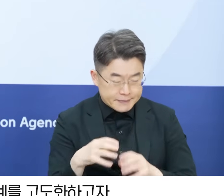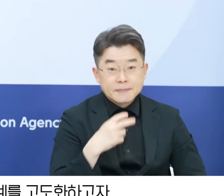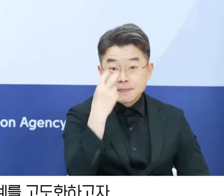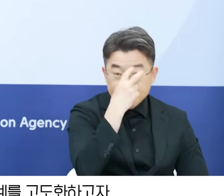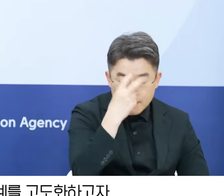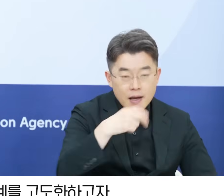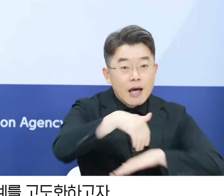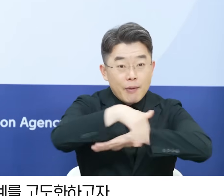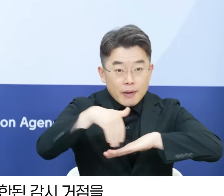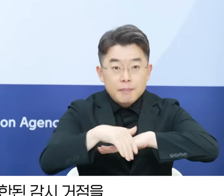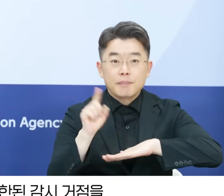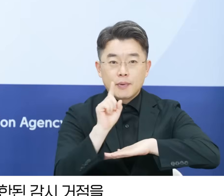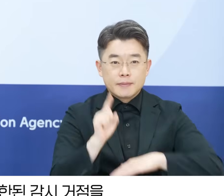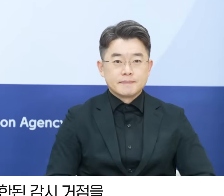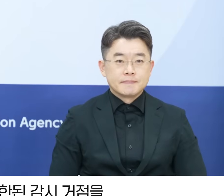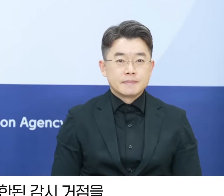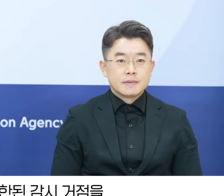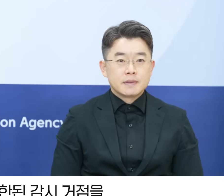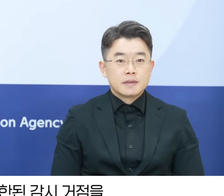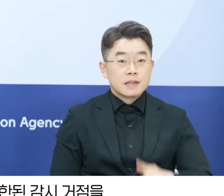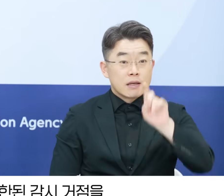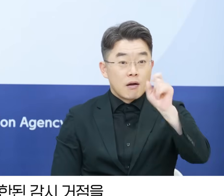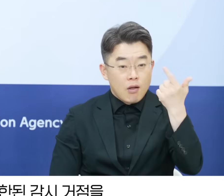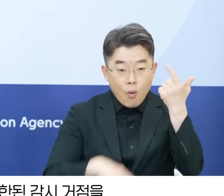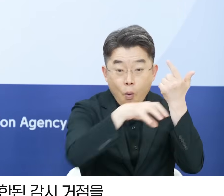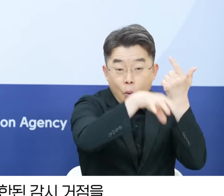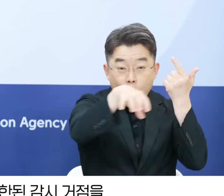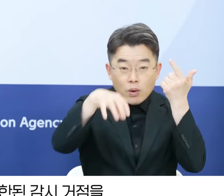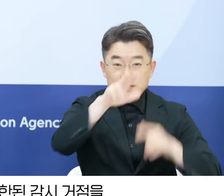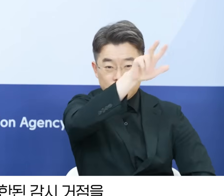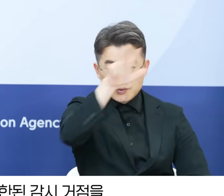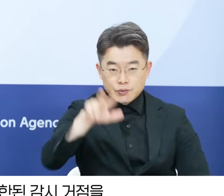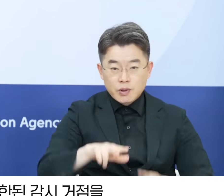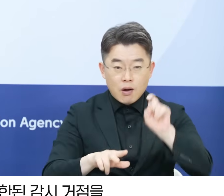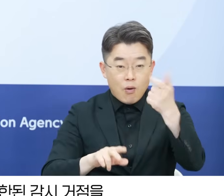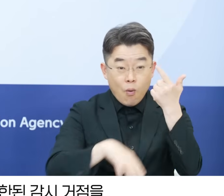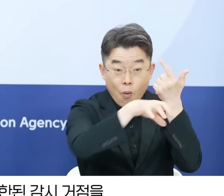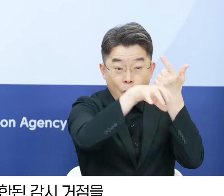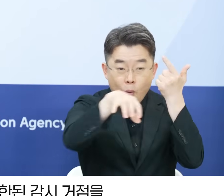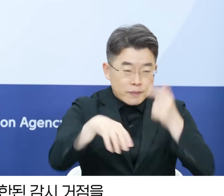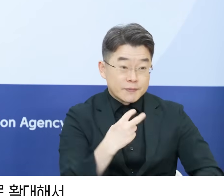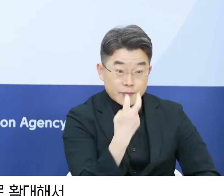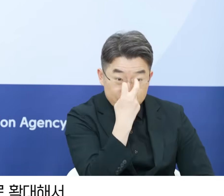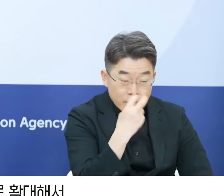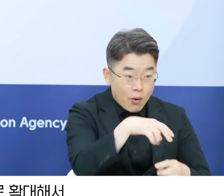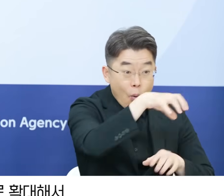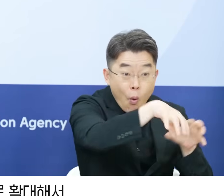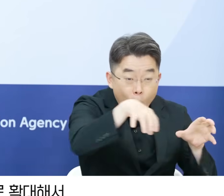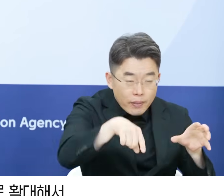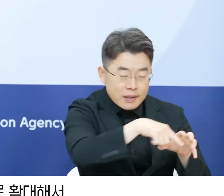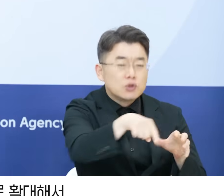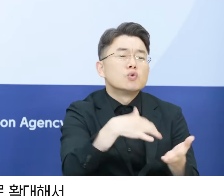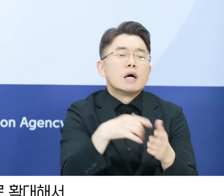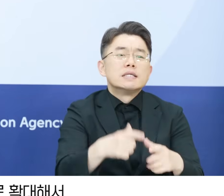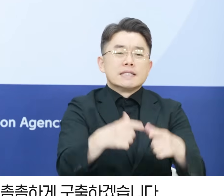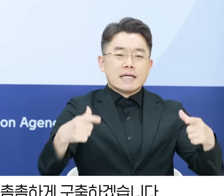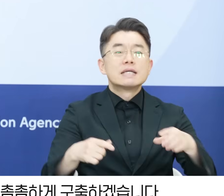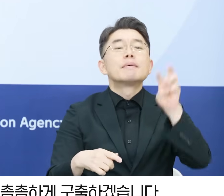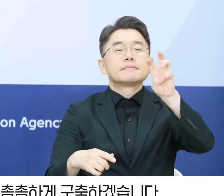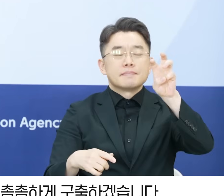체계를 고도화하고자 기존 16개 권역에 국한된 감시 거점을 30개 이상으로